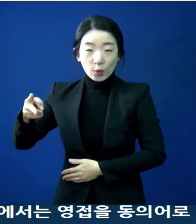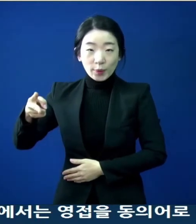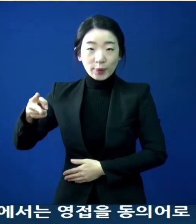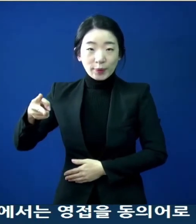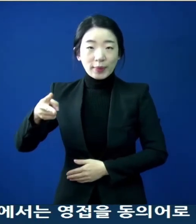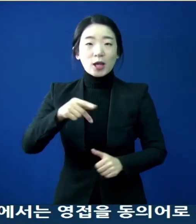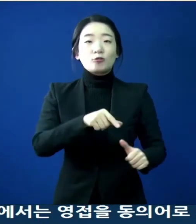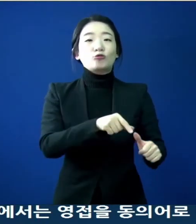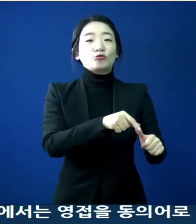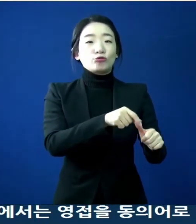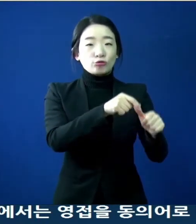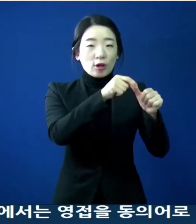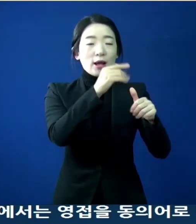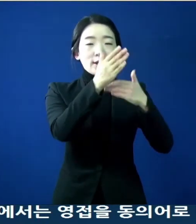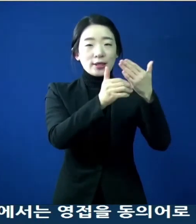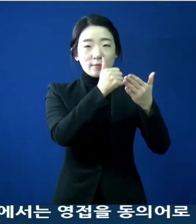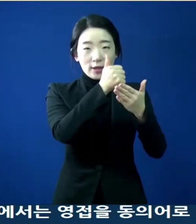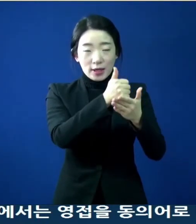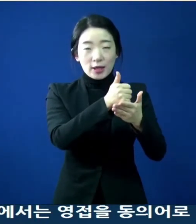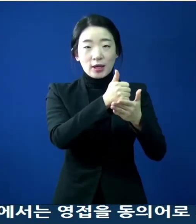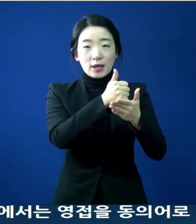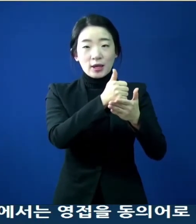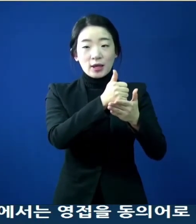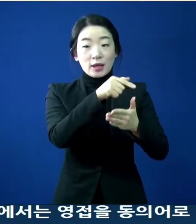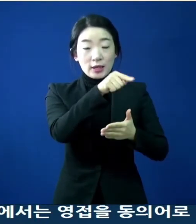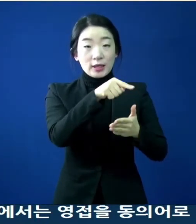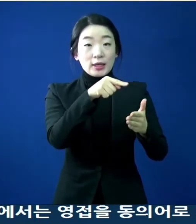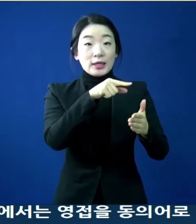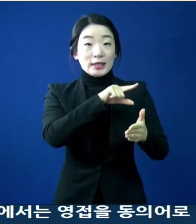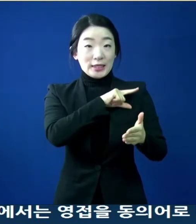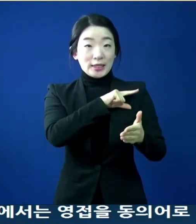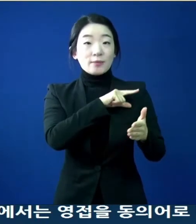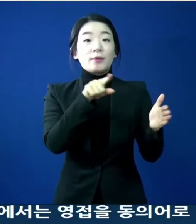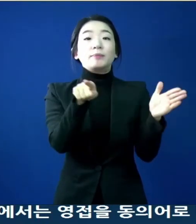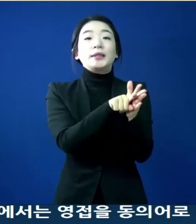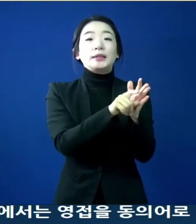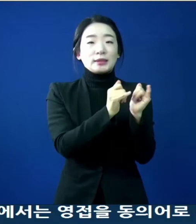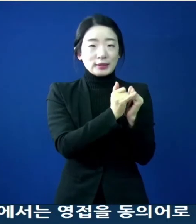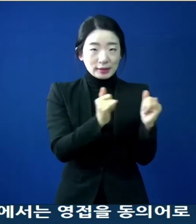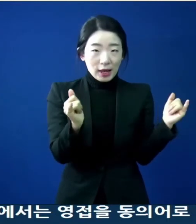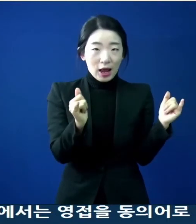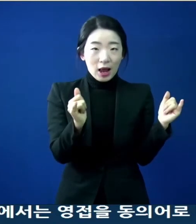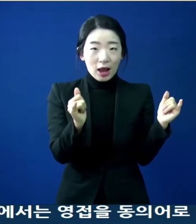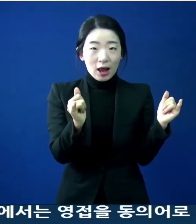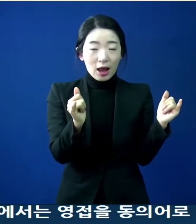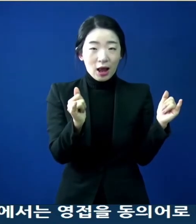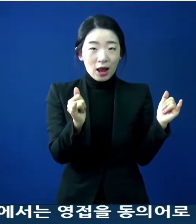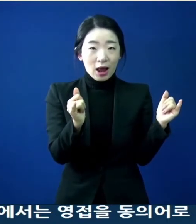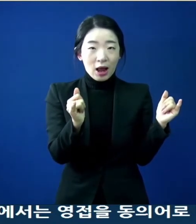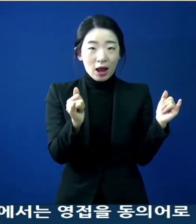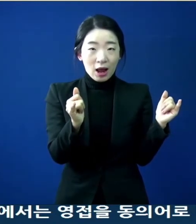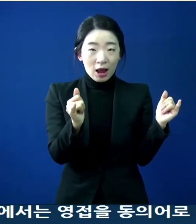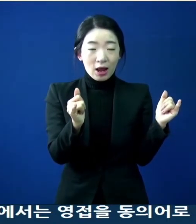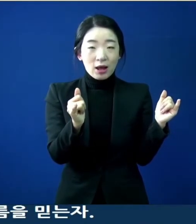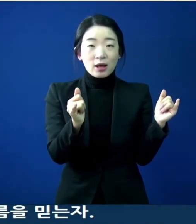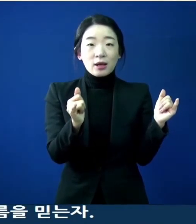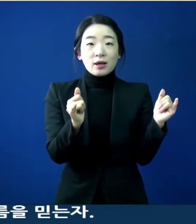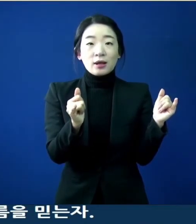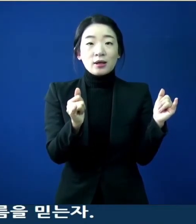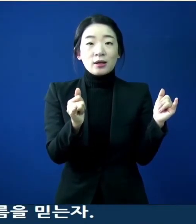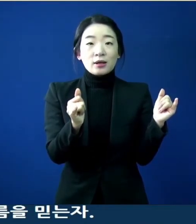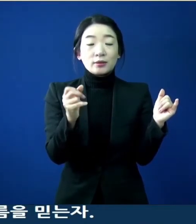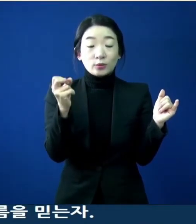통치를 받아들인 자라는 거죠. 그 이름을 믿는 자들에게 그 다음 주는 것이 영접한 자가